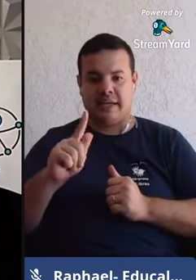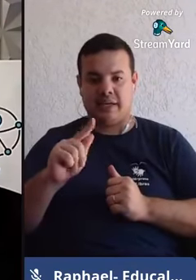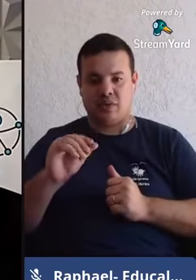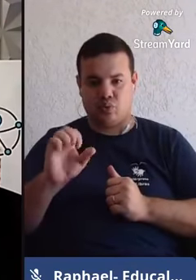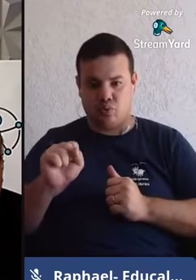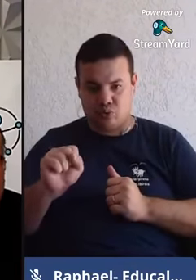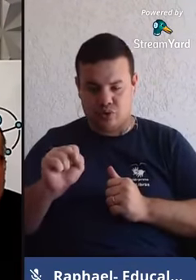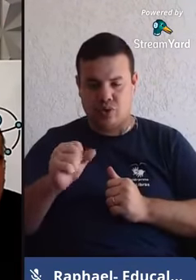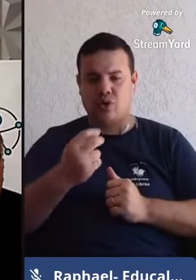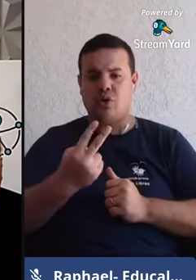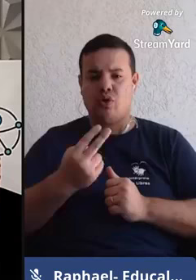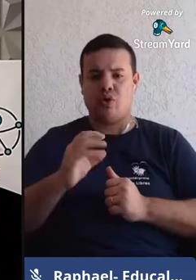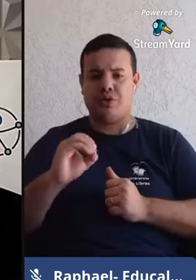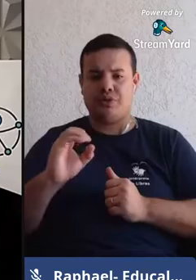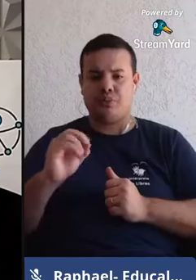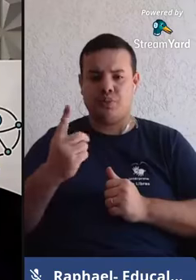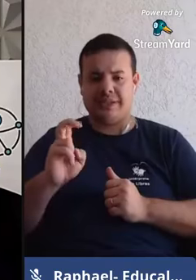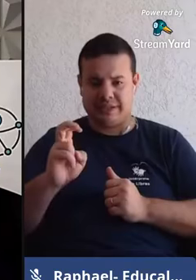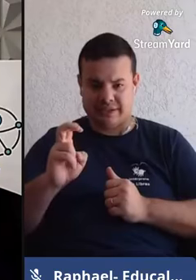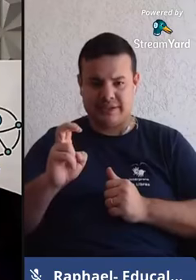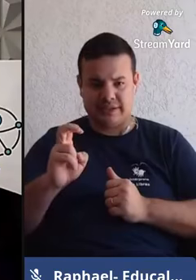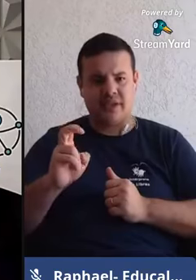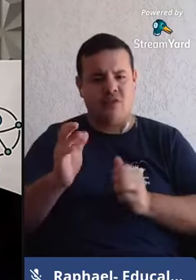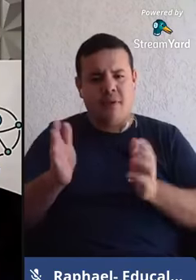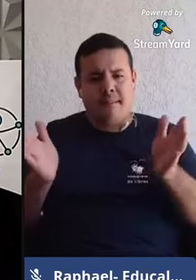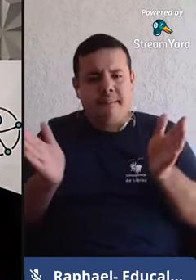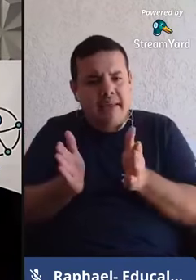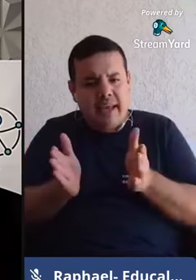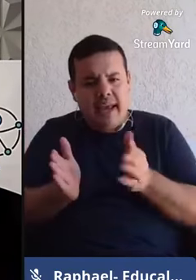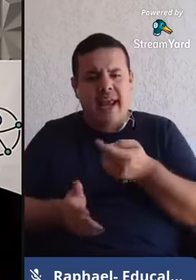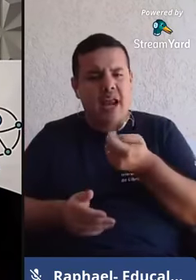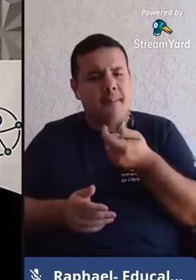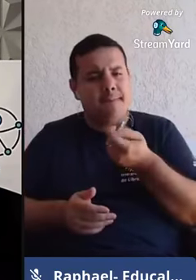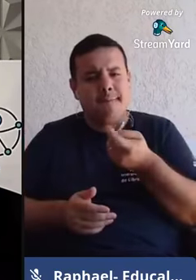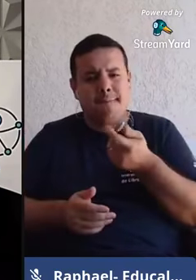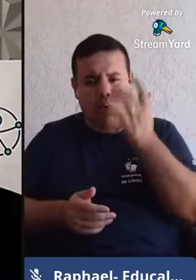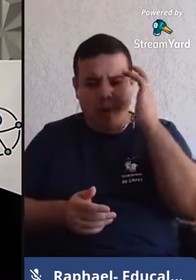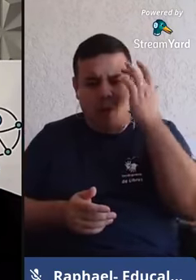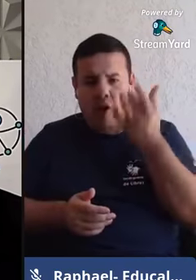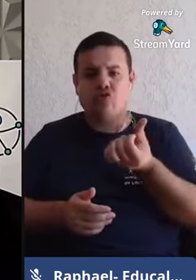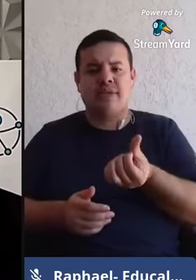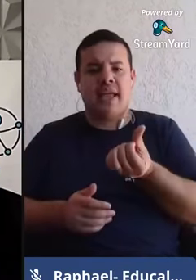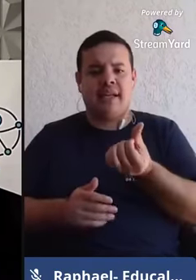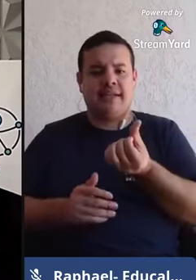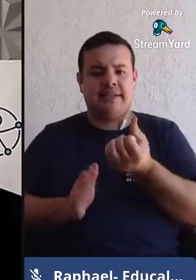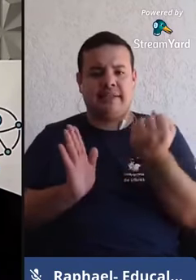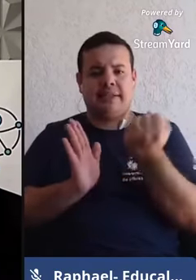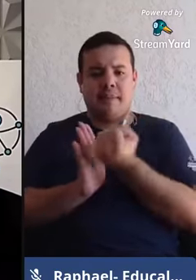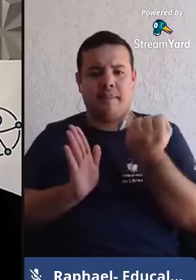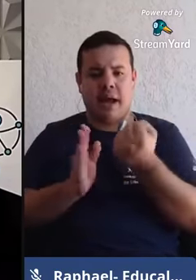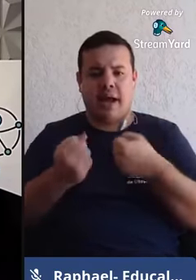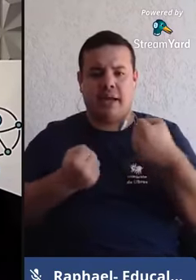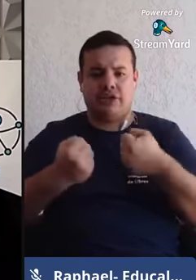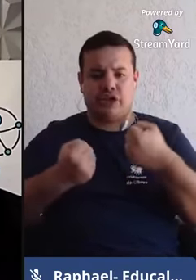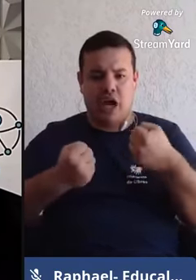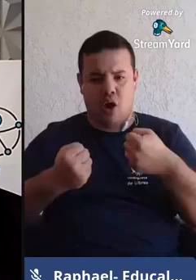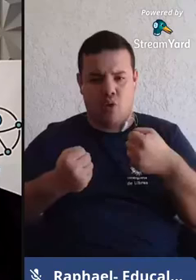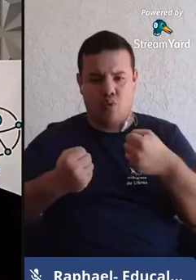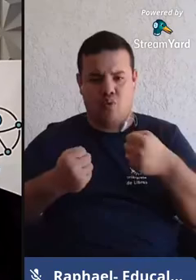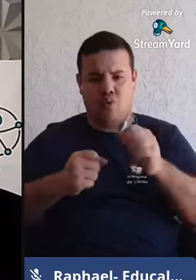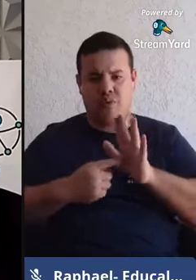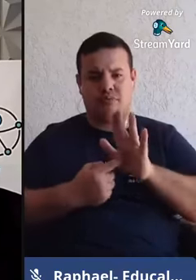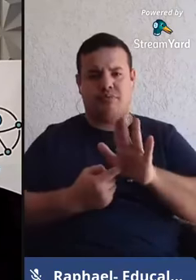tal, poucas montadoras na época, acho que a gente tinha 6 montadoras de automóveis, algumas empresas, não passava de